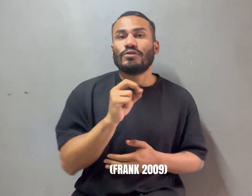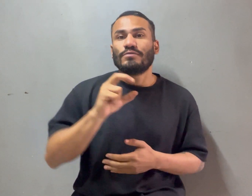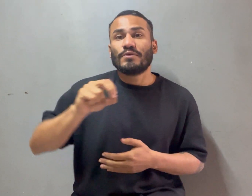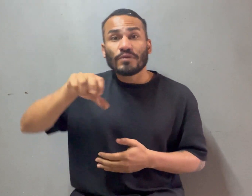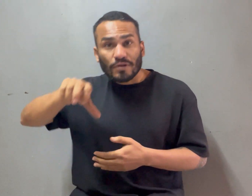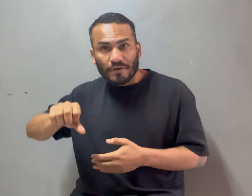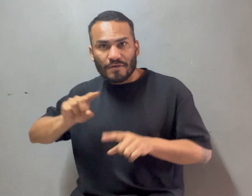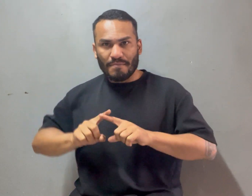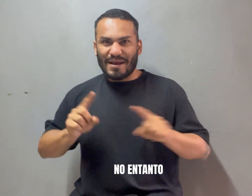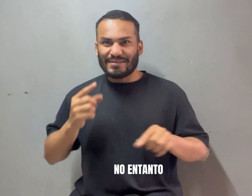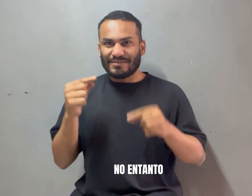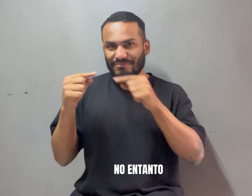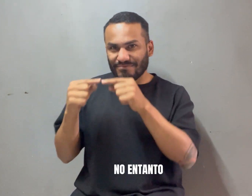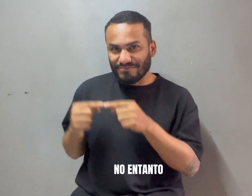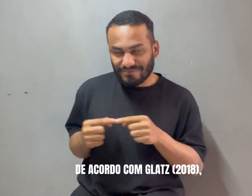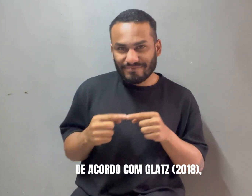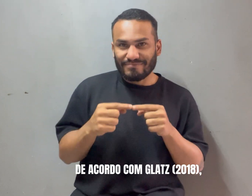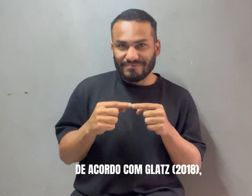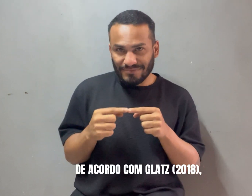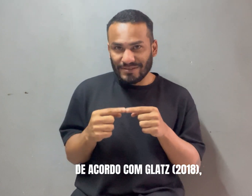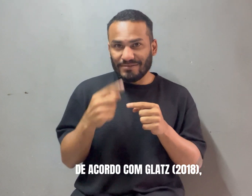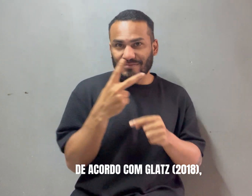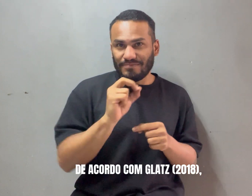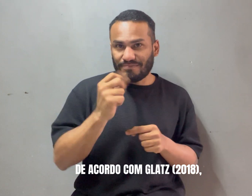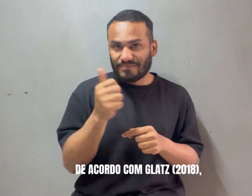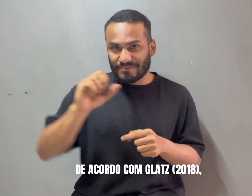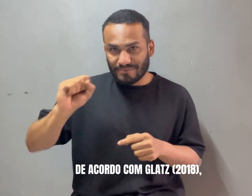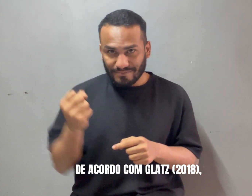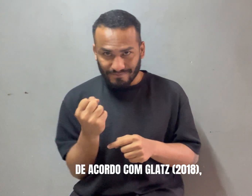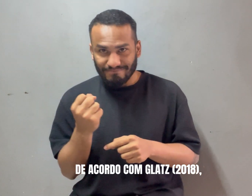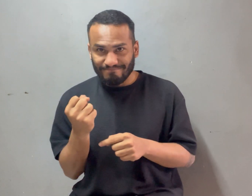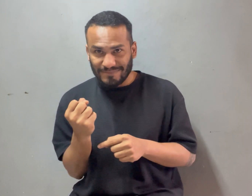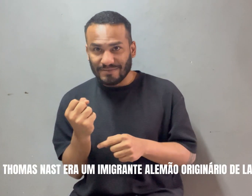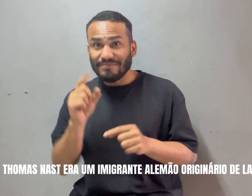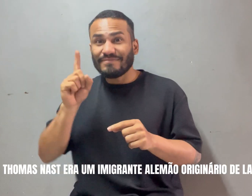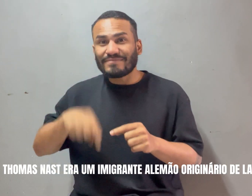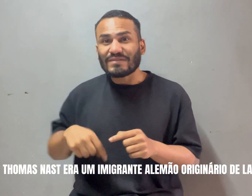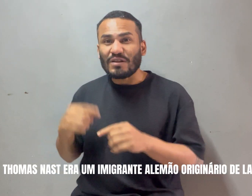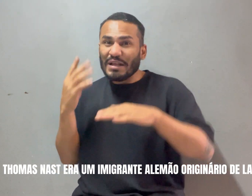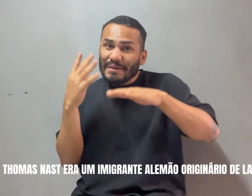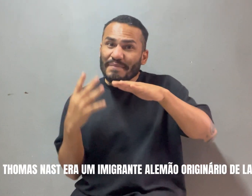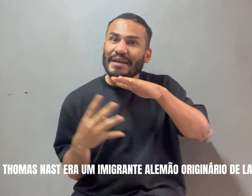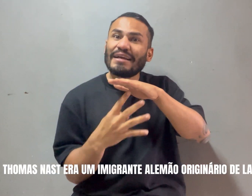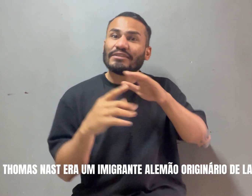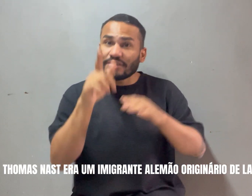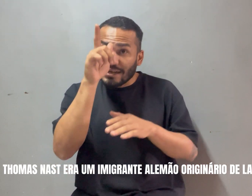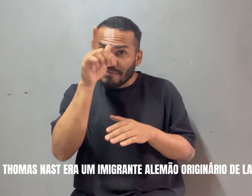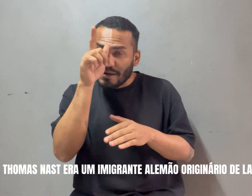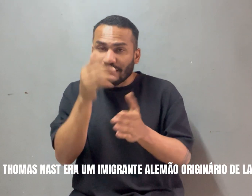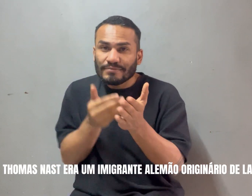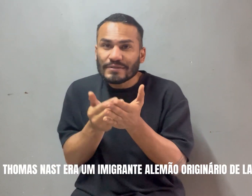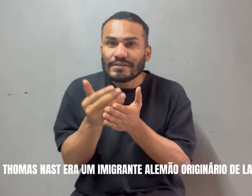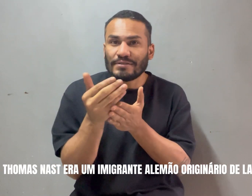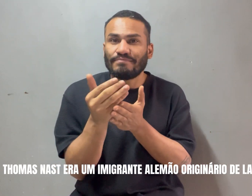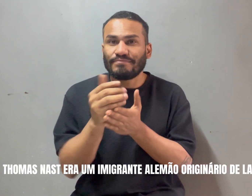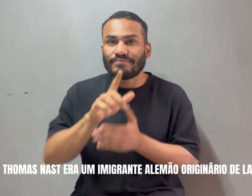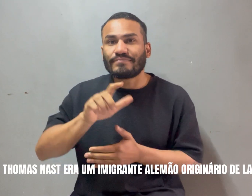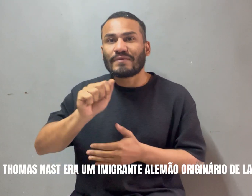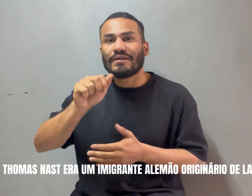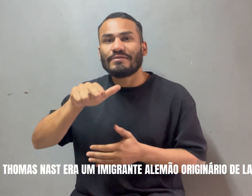2009. No entanto, de acordo com Glatz, 2018, Thomas Nast era um imigrante alemão originário de